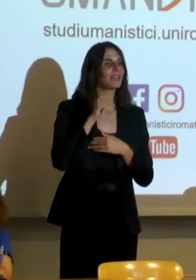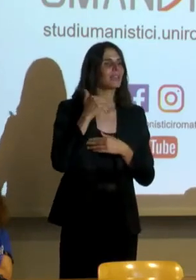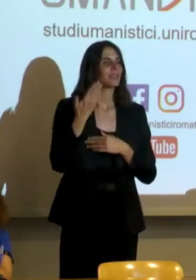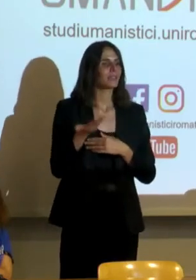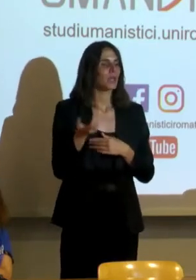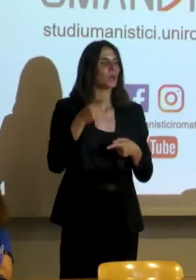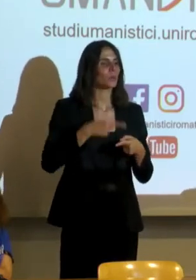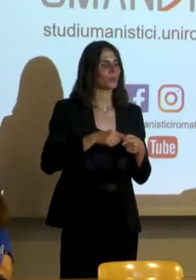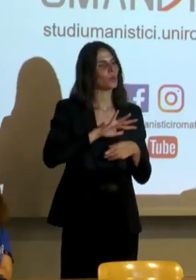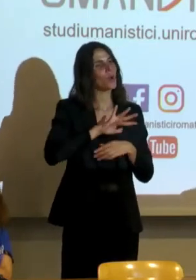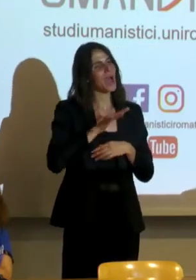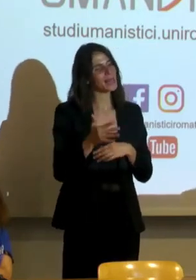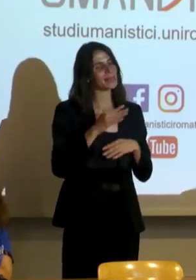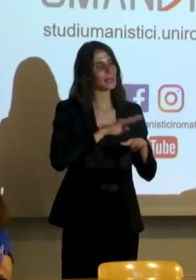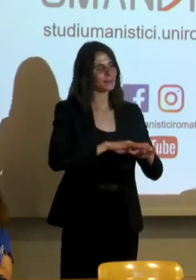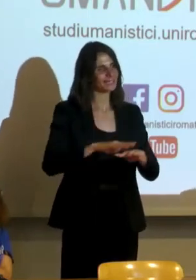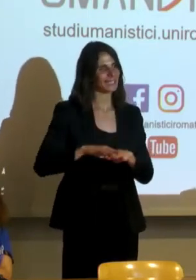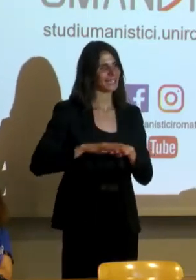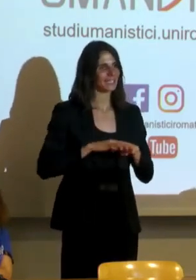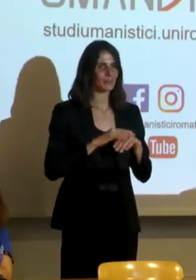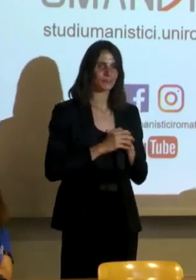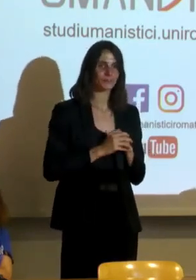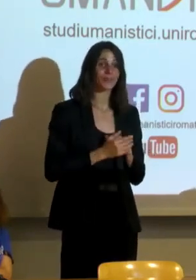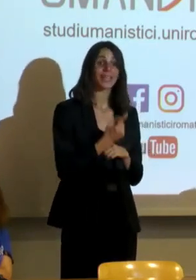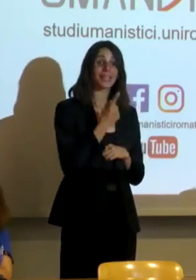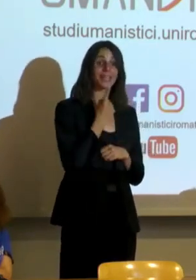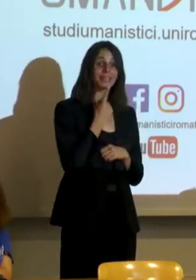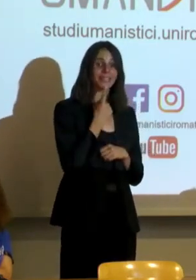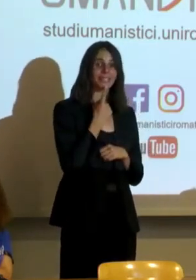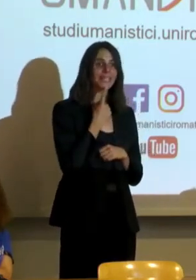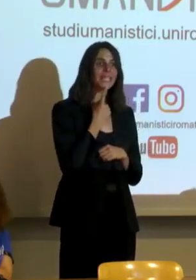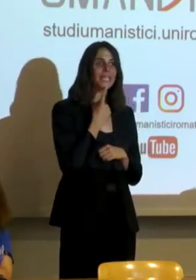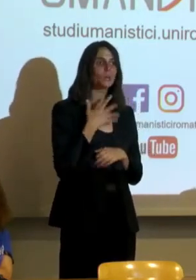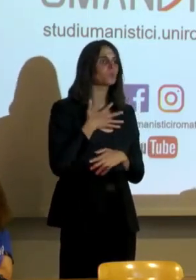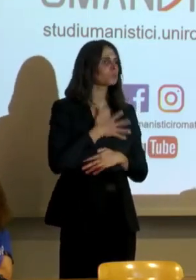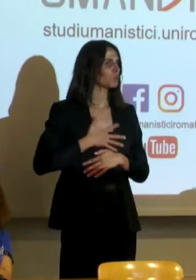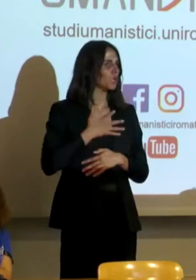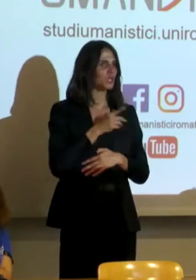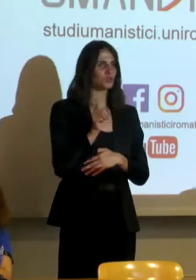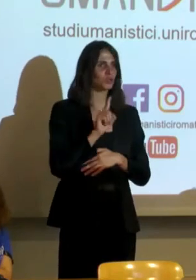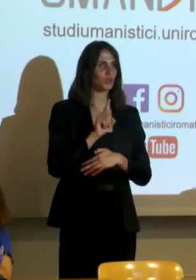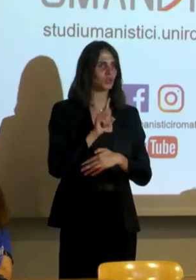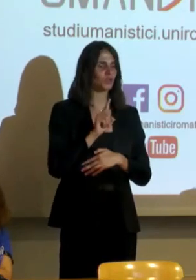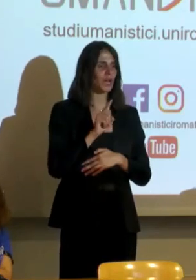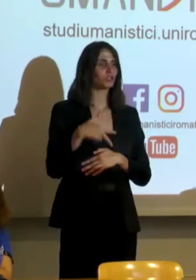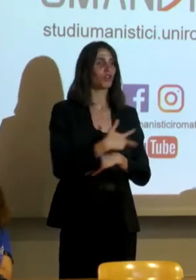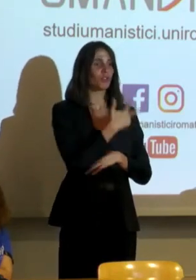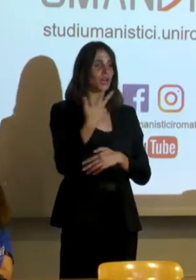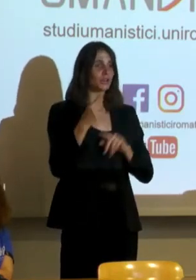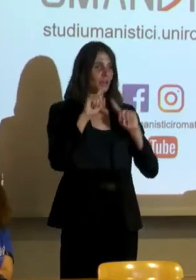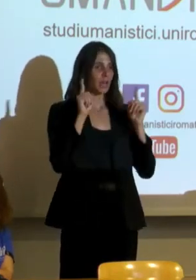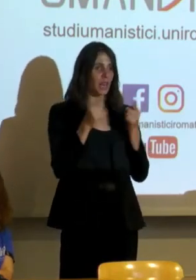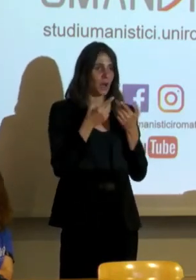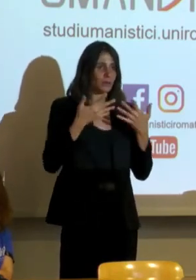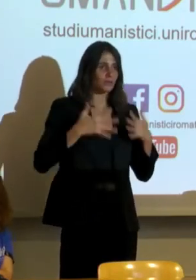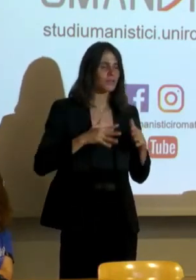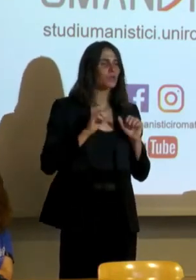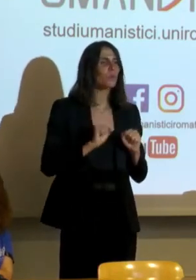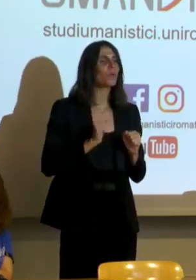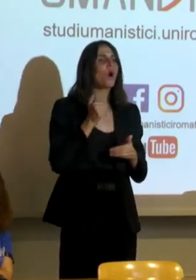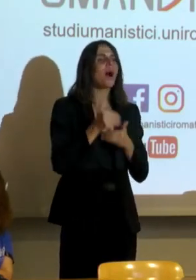altri dipartimenti. Allora, chi volesse, non soddisfatto della laurea triennale, proseguire anche con i percorsi